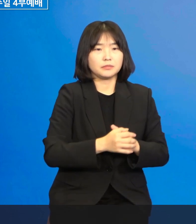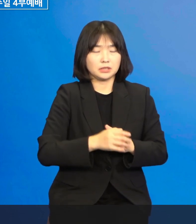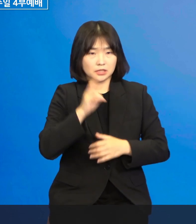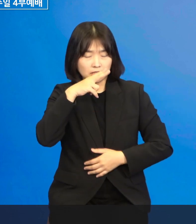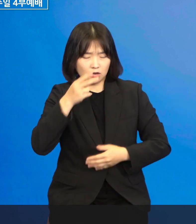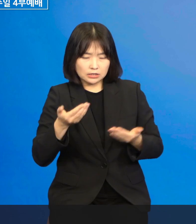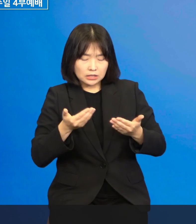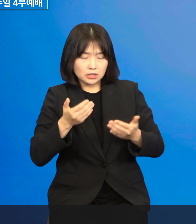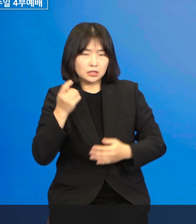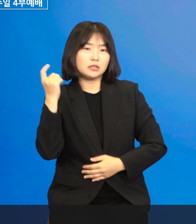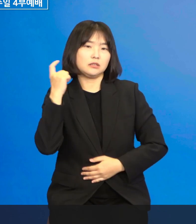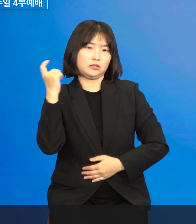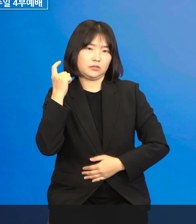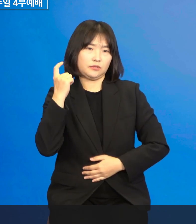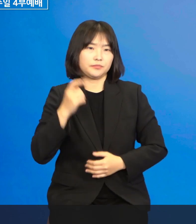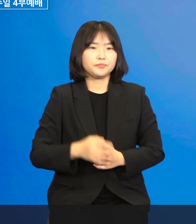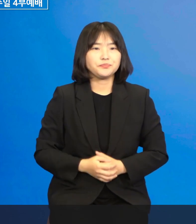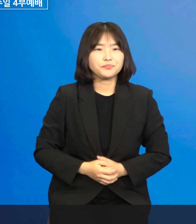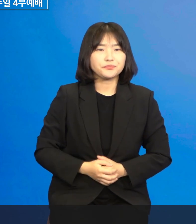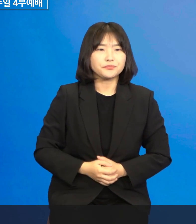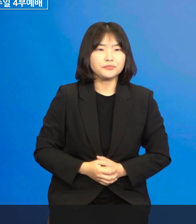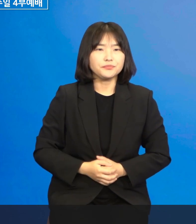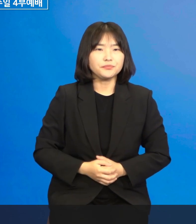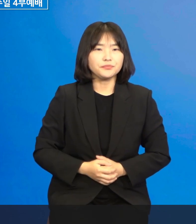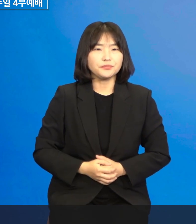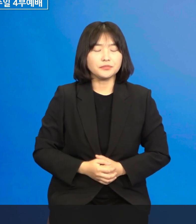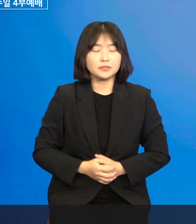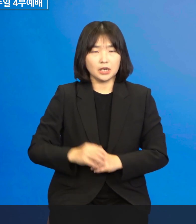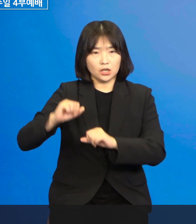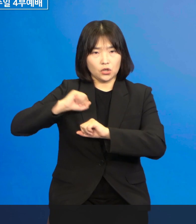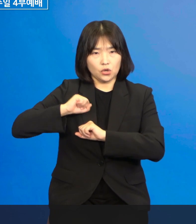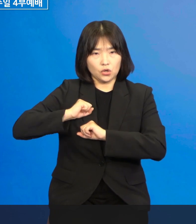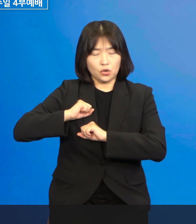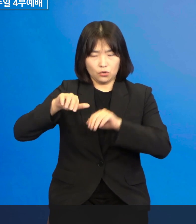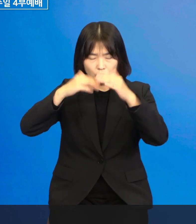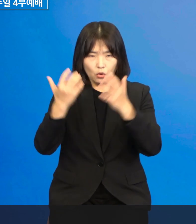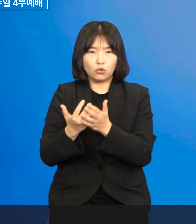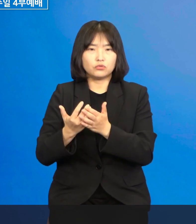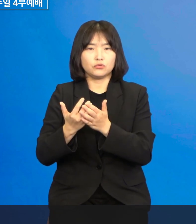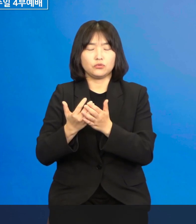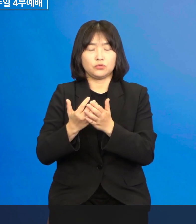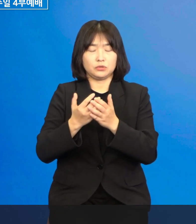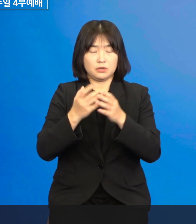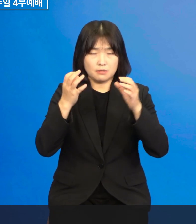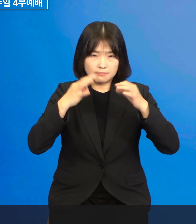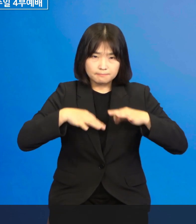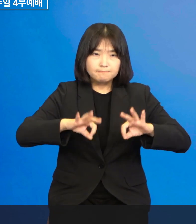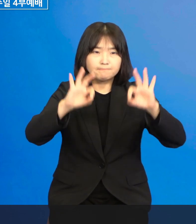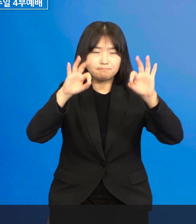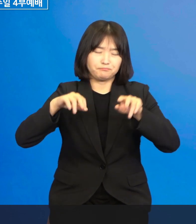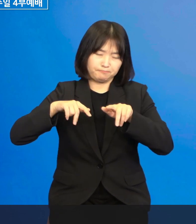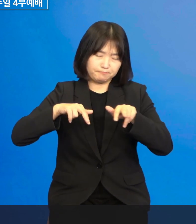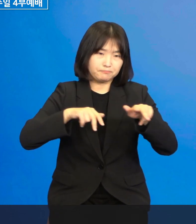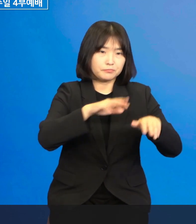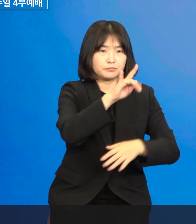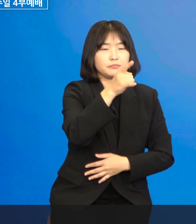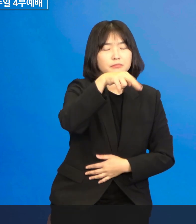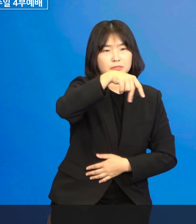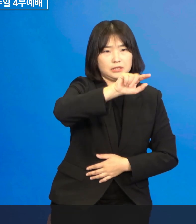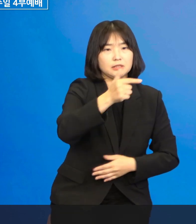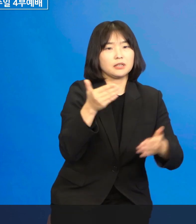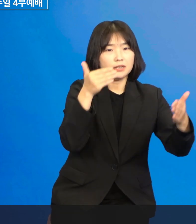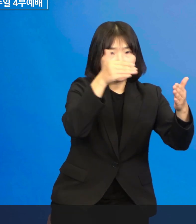사람들이 사울에게 한 일을 전해 들었다. 그래서 그들의 용사들이 모두 나서서 밤새도록 걸어 벳산까지